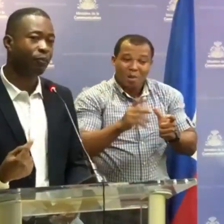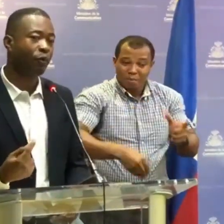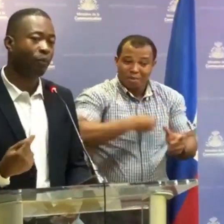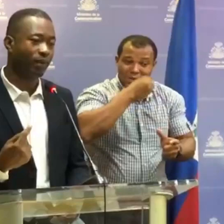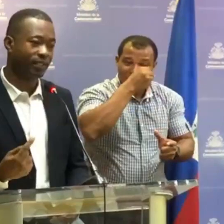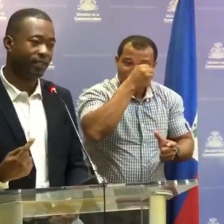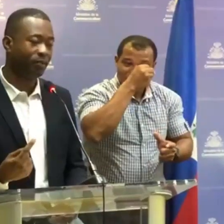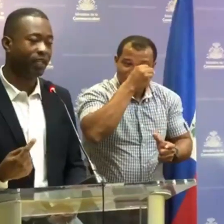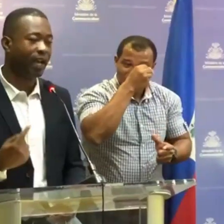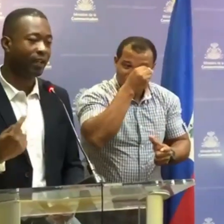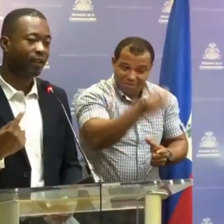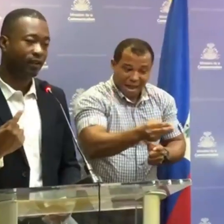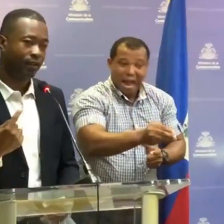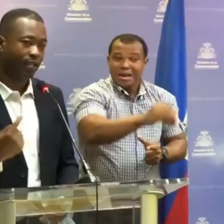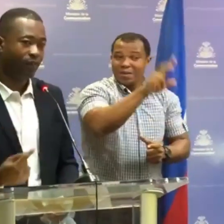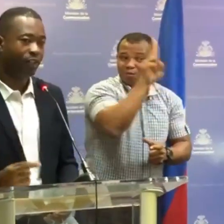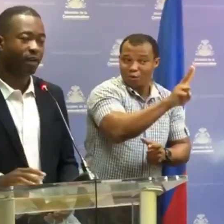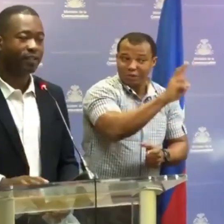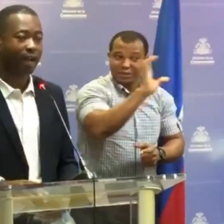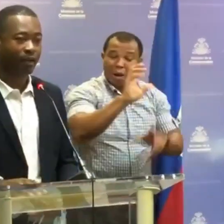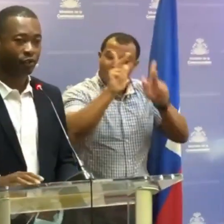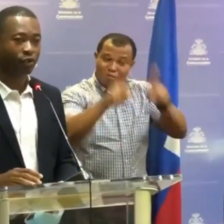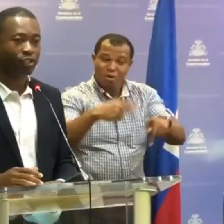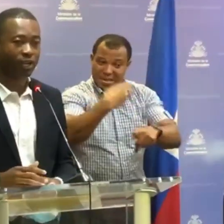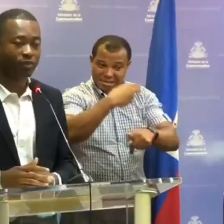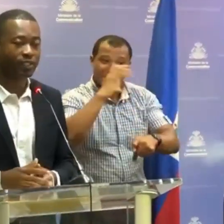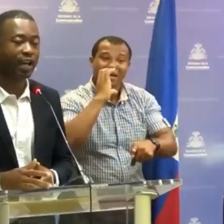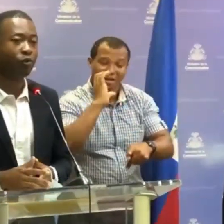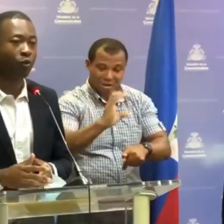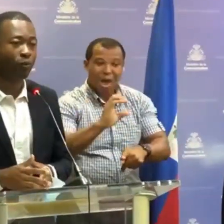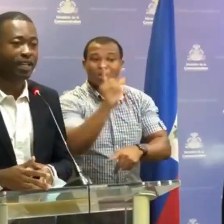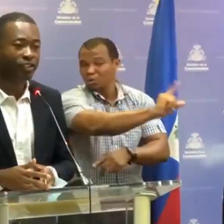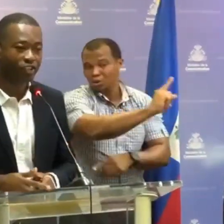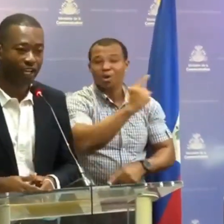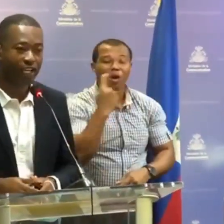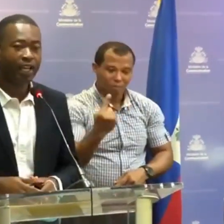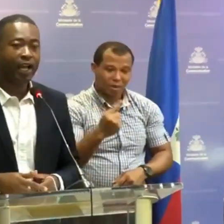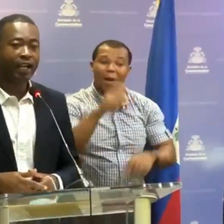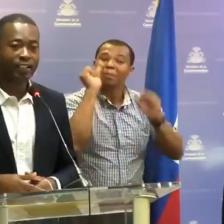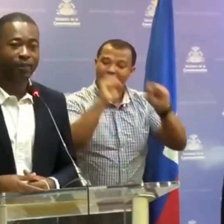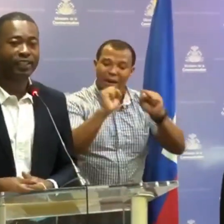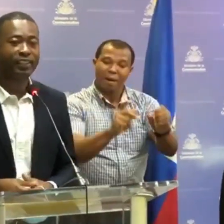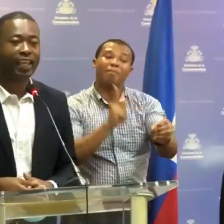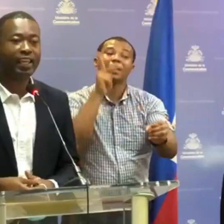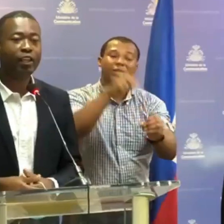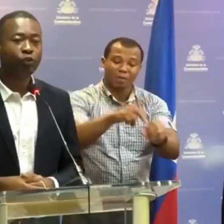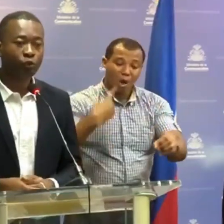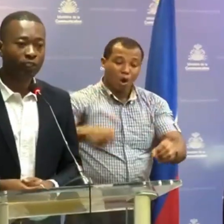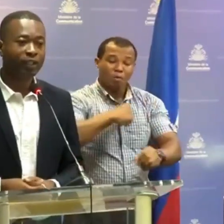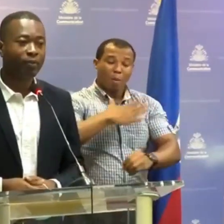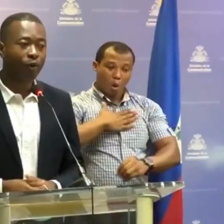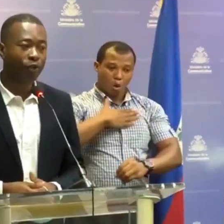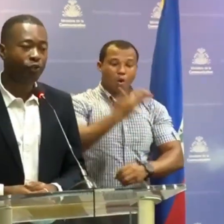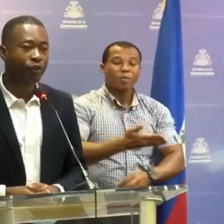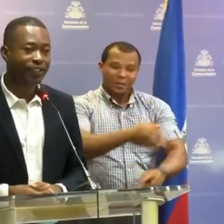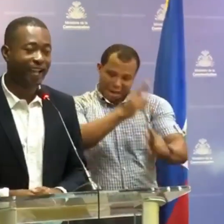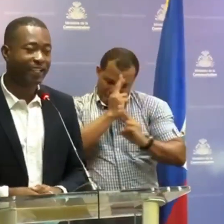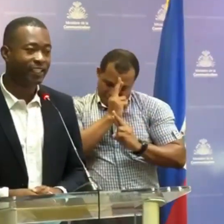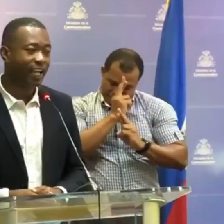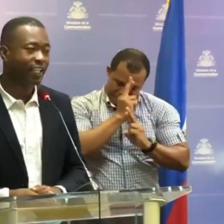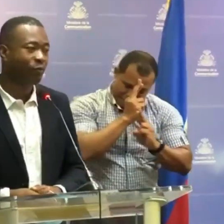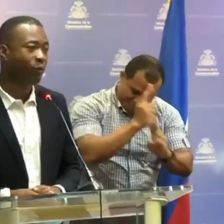possibilités pour eux participer dans l'événement. Parce que, j'allais dire, nous sommes obligés respecter toutes